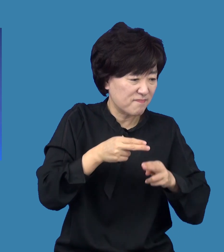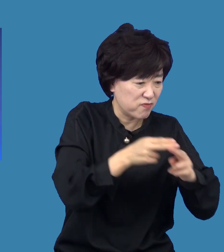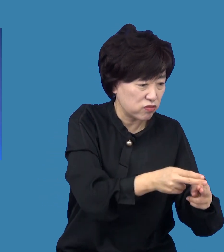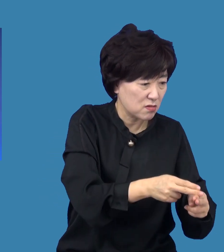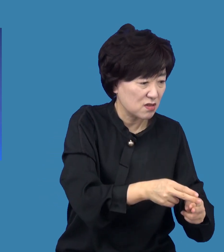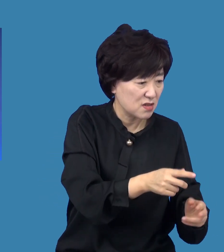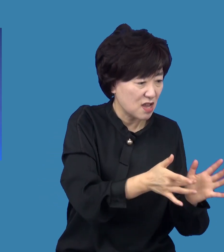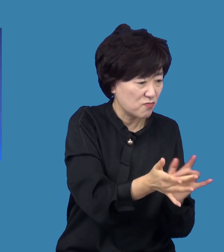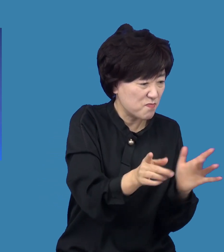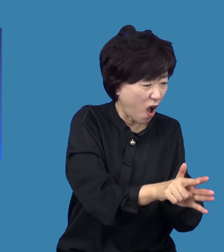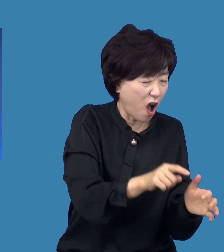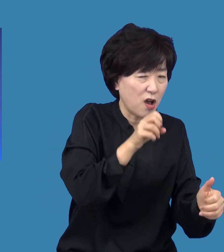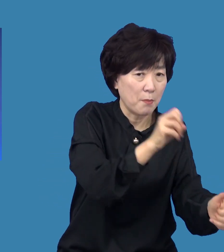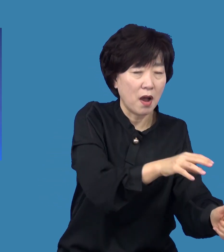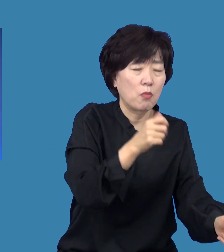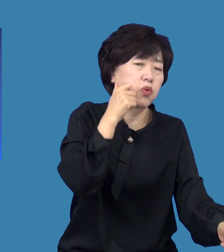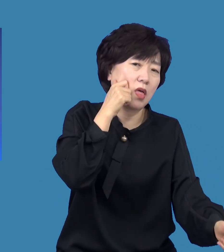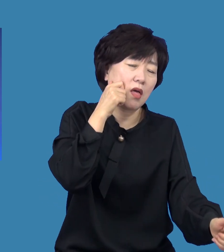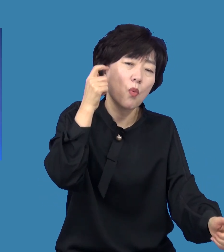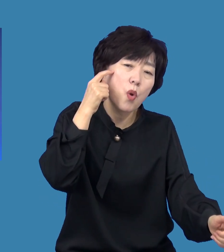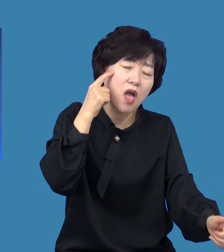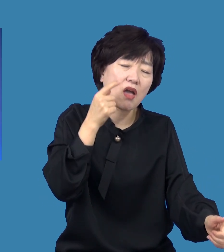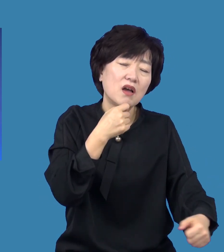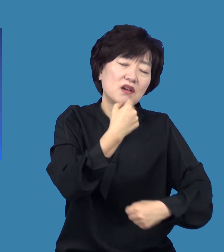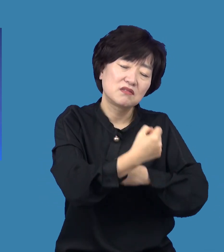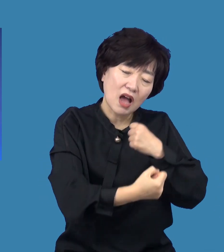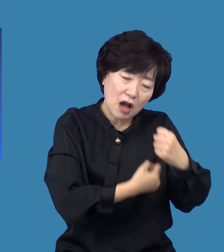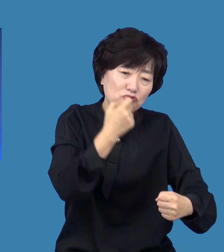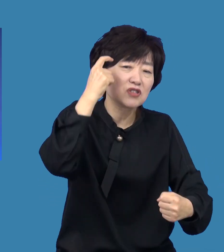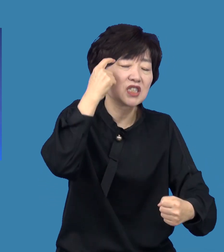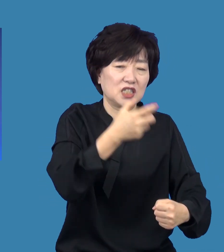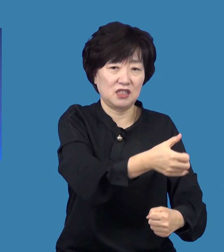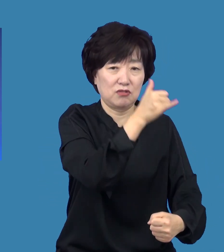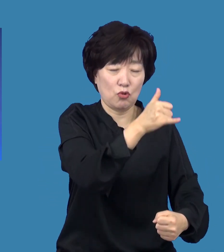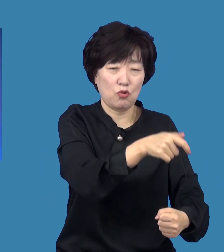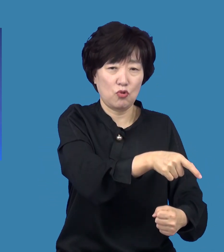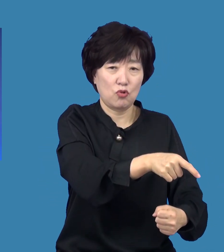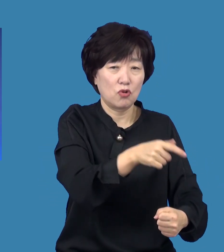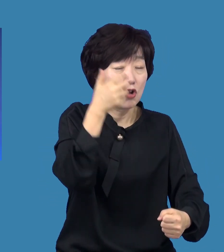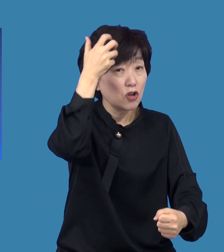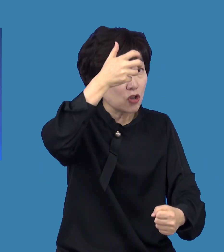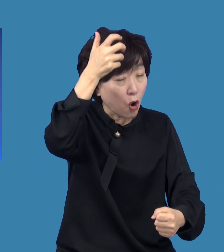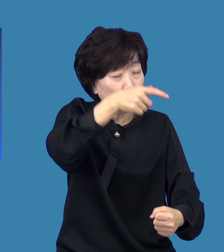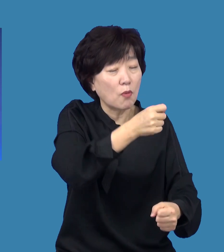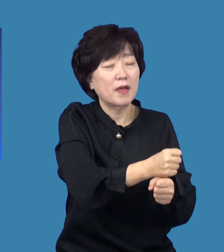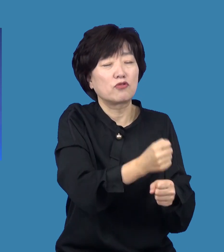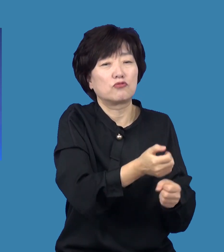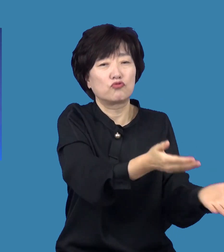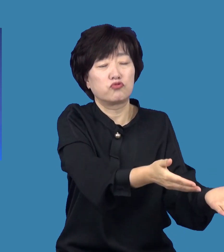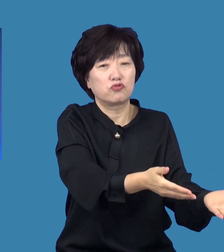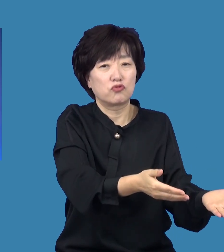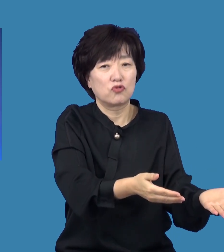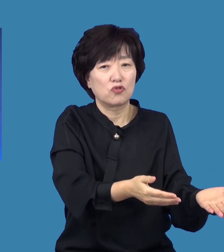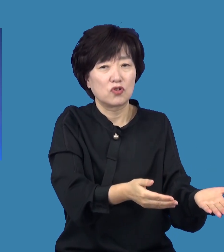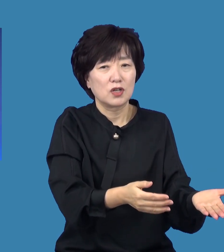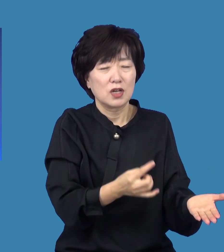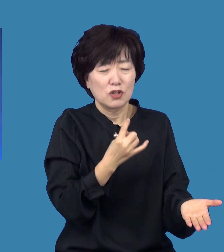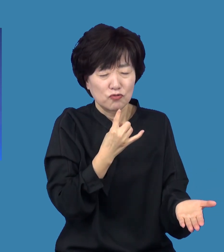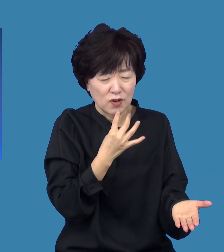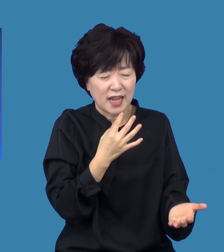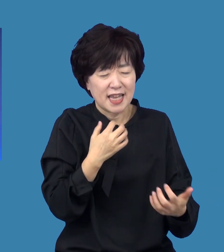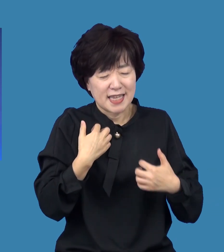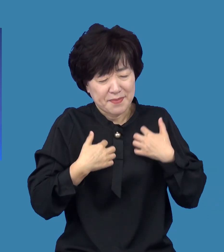선택할 수도 있고 또 하나님을 떠날 수도 있게 그렇게 하나님이 영으로 창조하셨잖아요. 그래서 하나님이 유일하게 기뻐하시는